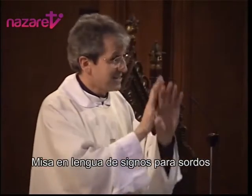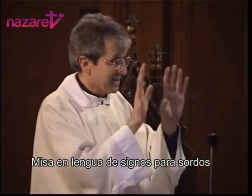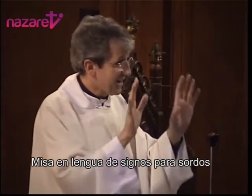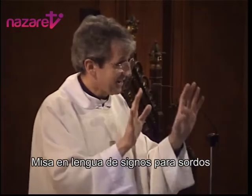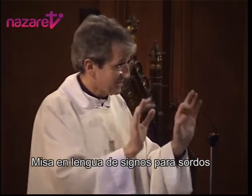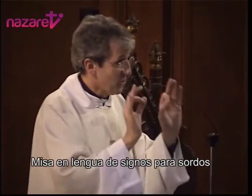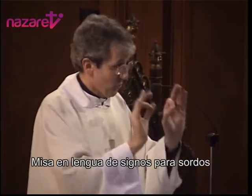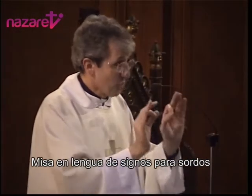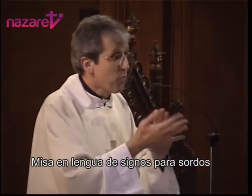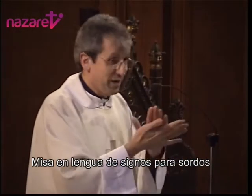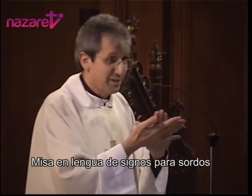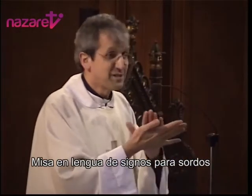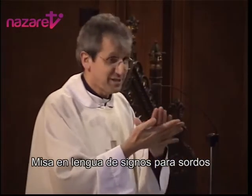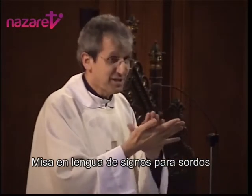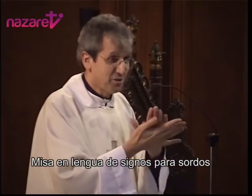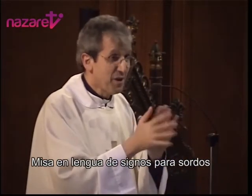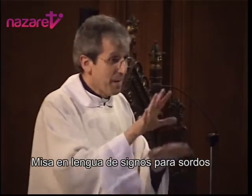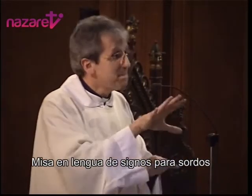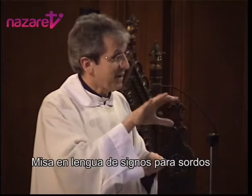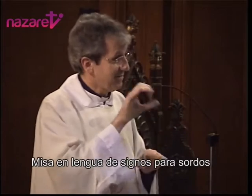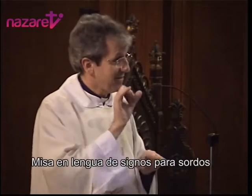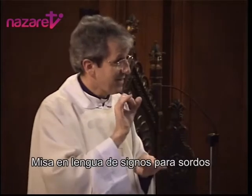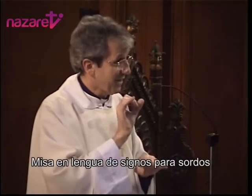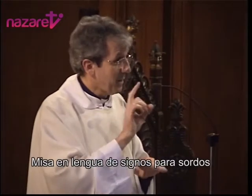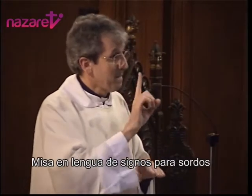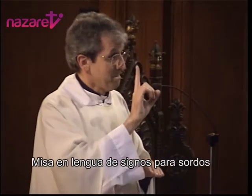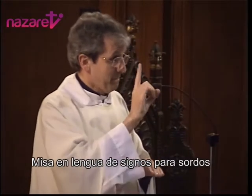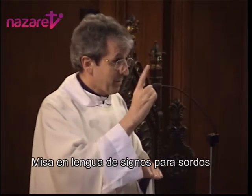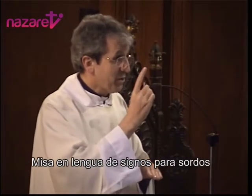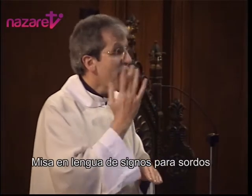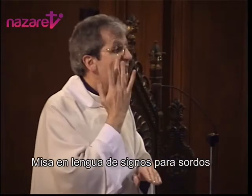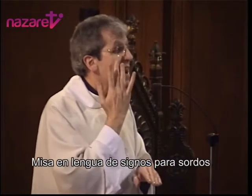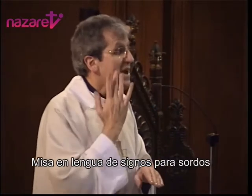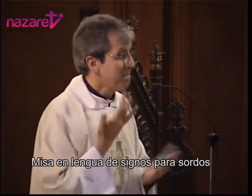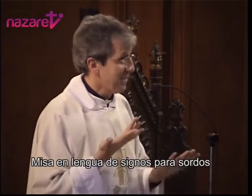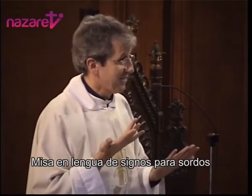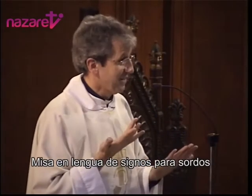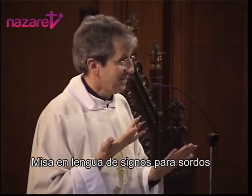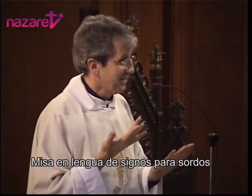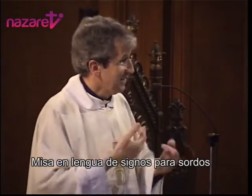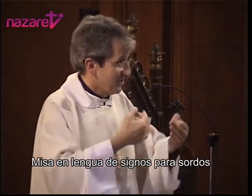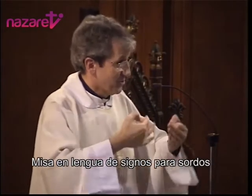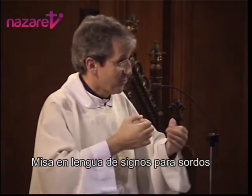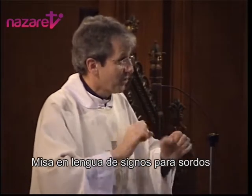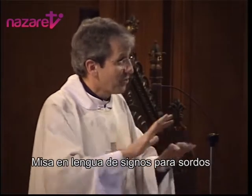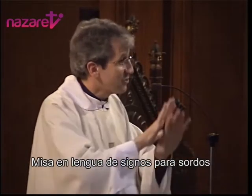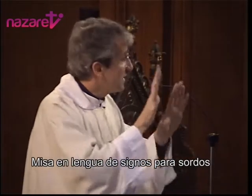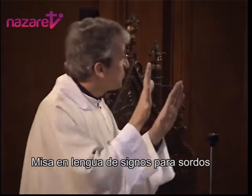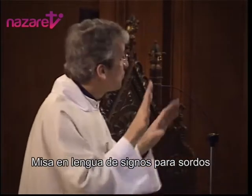clara que es un buen signo para entender, primero, la limpieza. Estoy seguro que todos tenemos muy